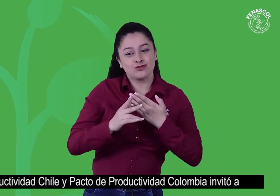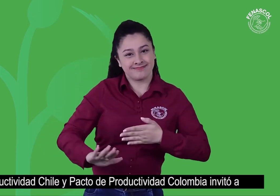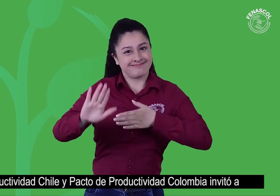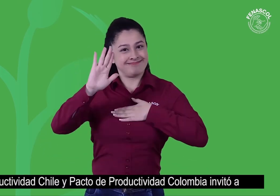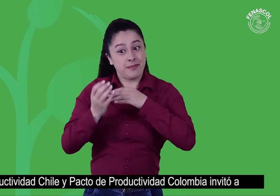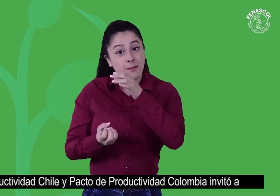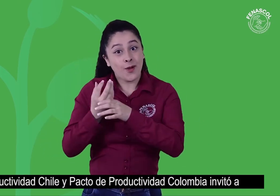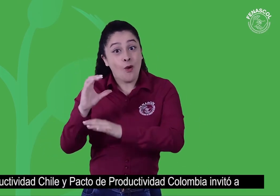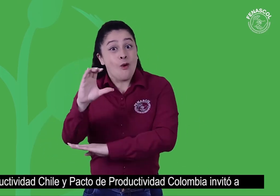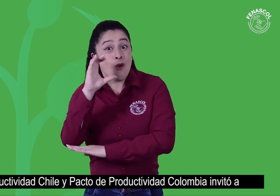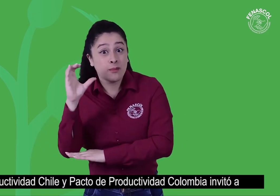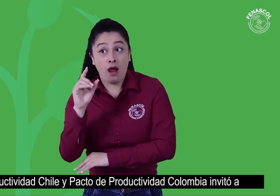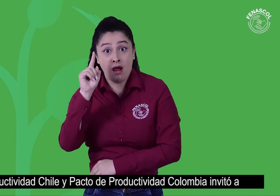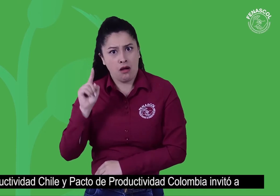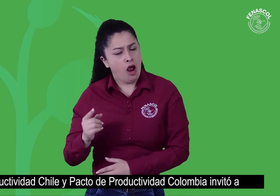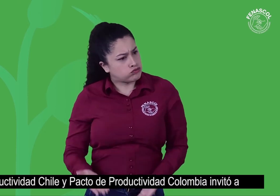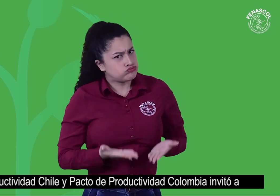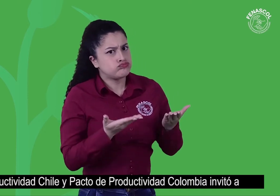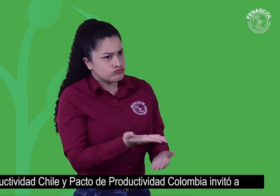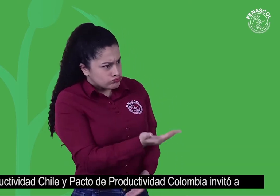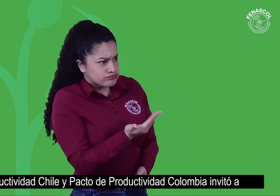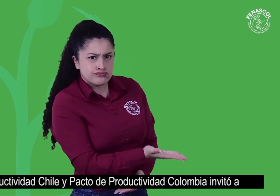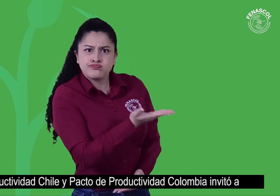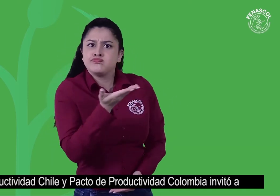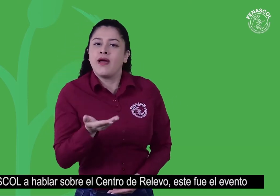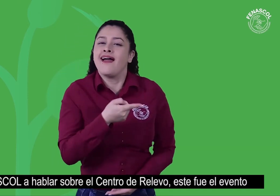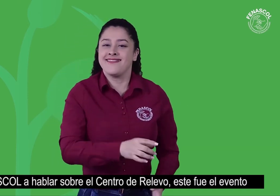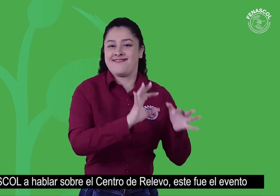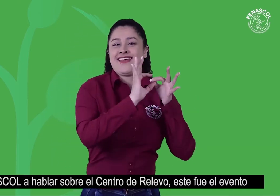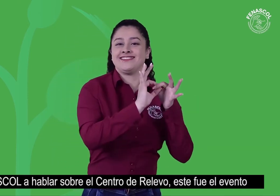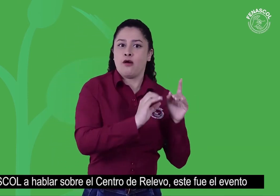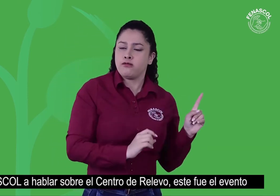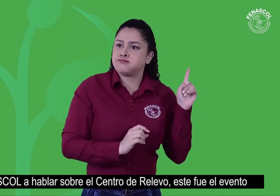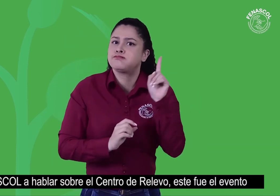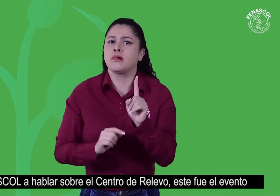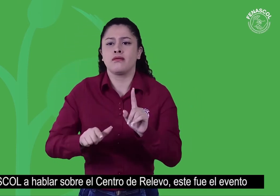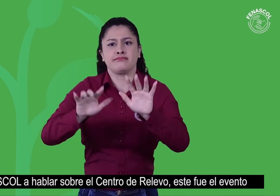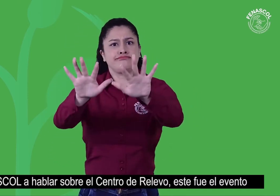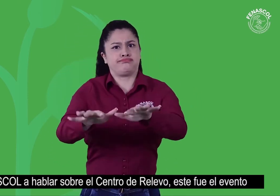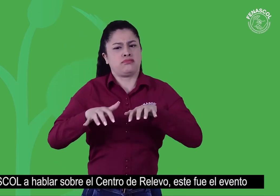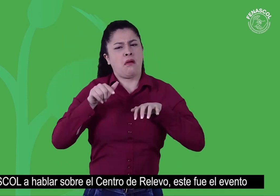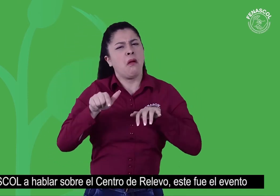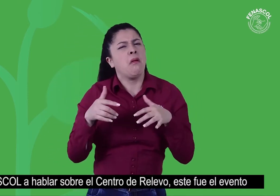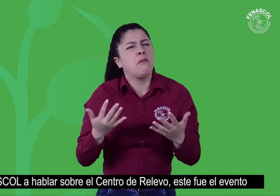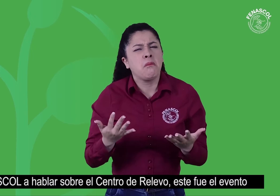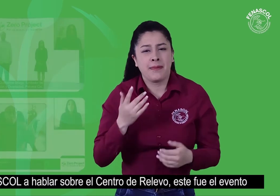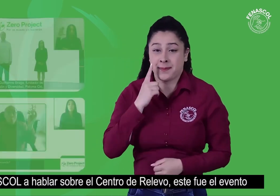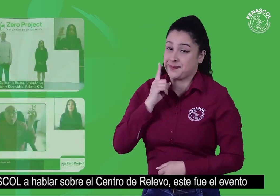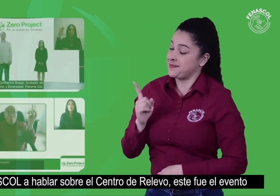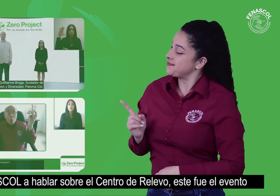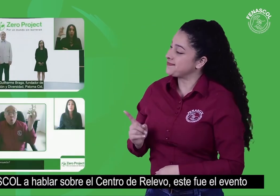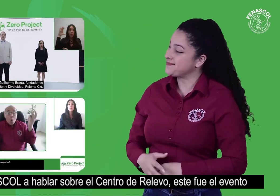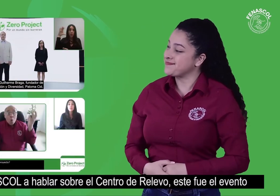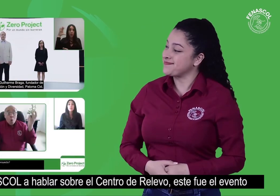Chile y Pacto de Productividad Colombia invitó a FENASCOL a hablar sobre el Centro de Relevo.